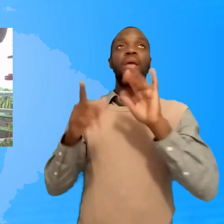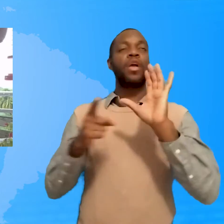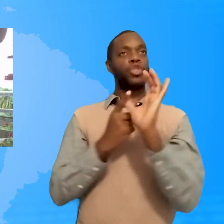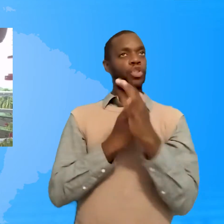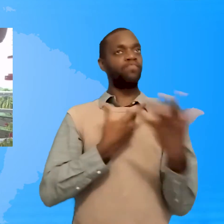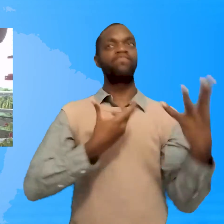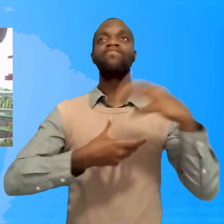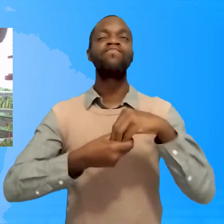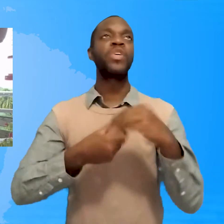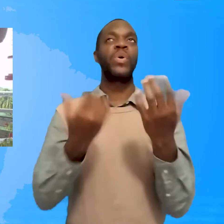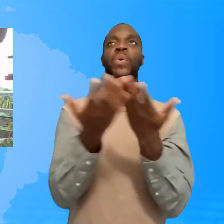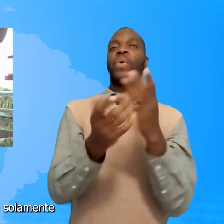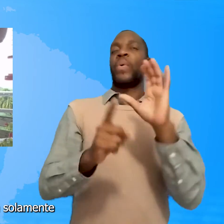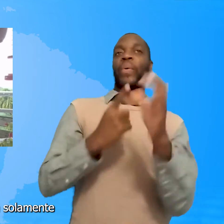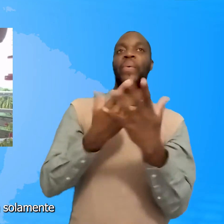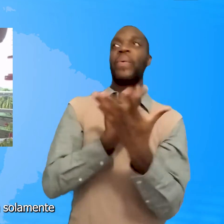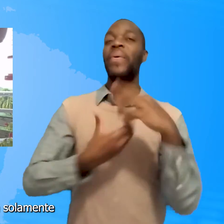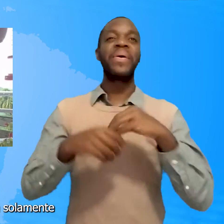desafíos,